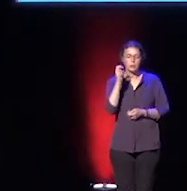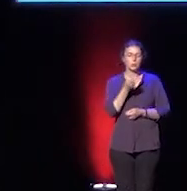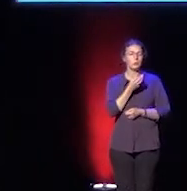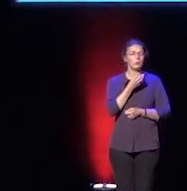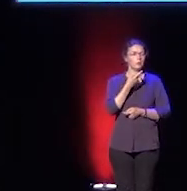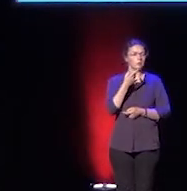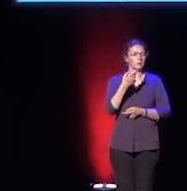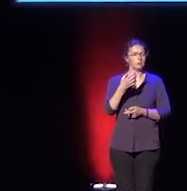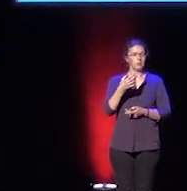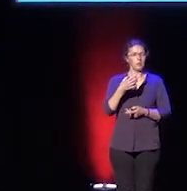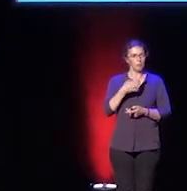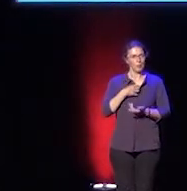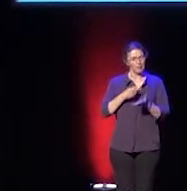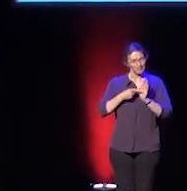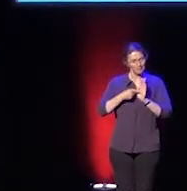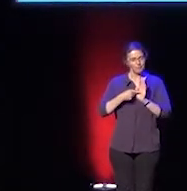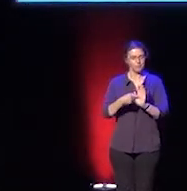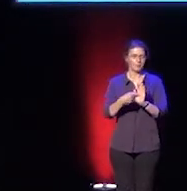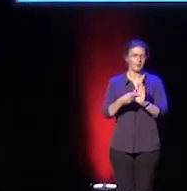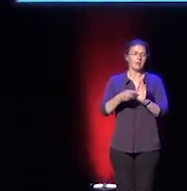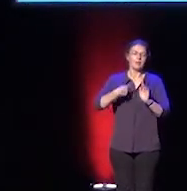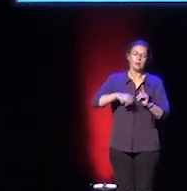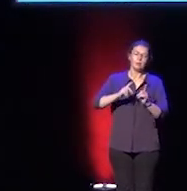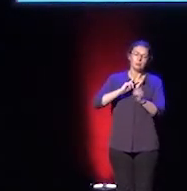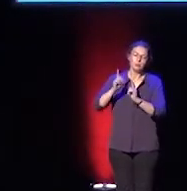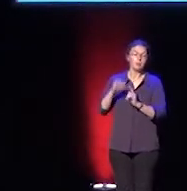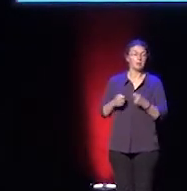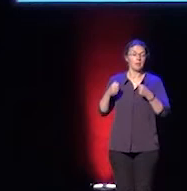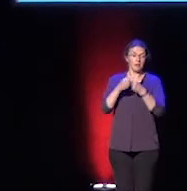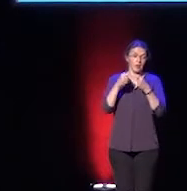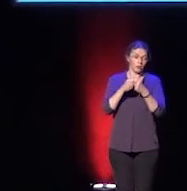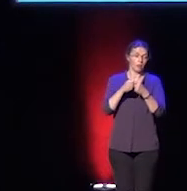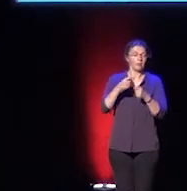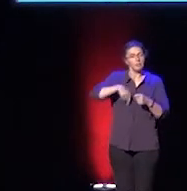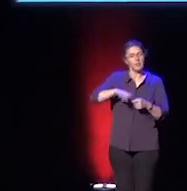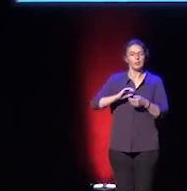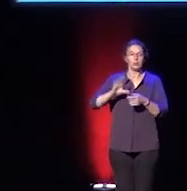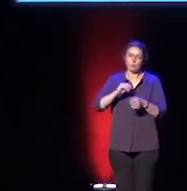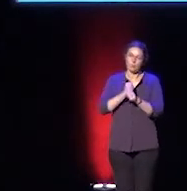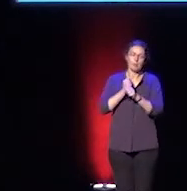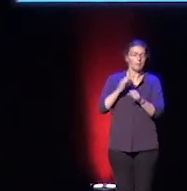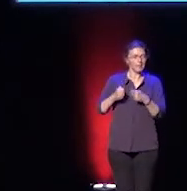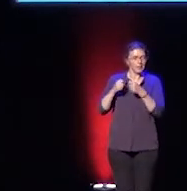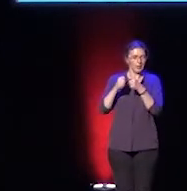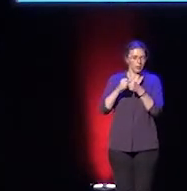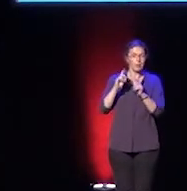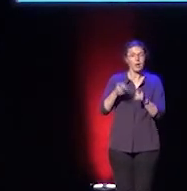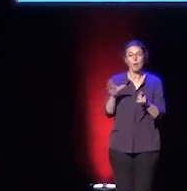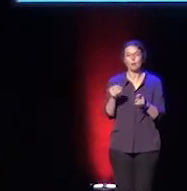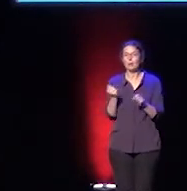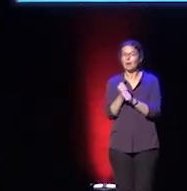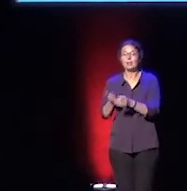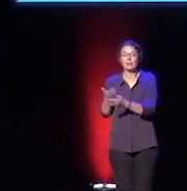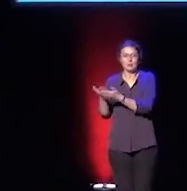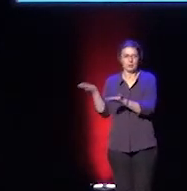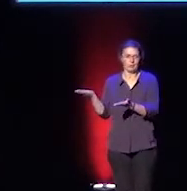die Probleme darzustellen. Wir sprechen mit den Gewerkschaften und kooperieren mit den Gewerkschaften, aber auch mit den